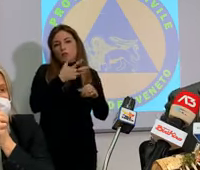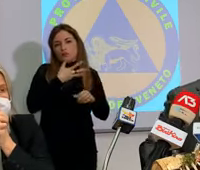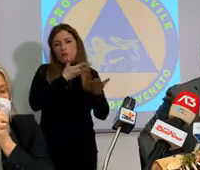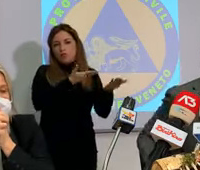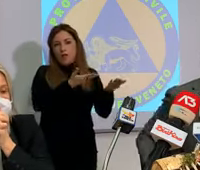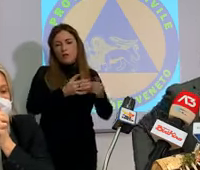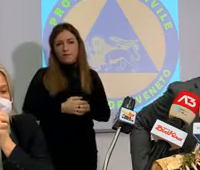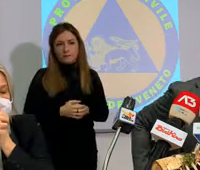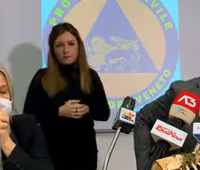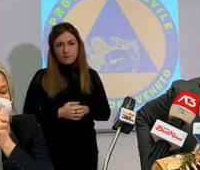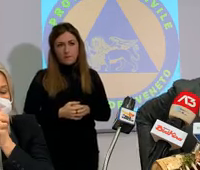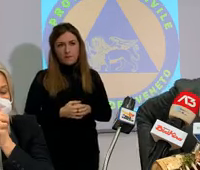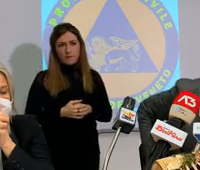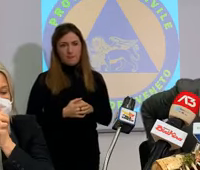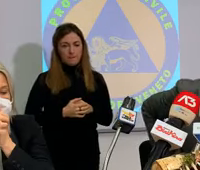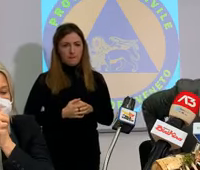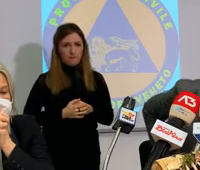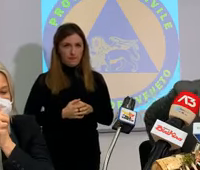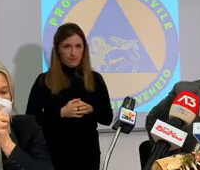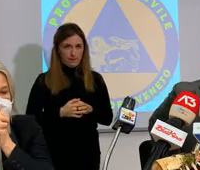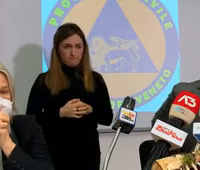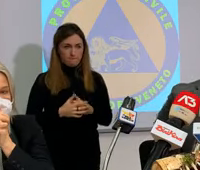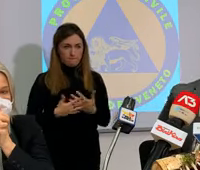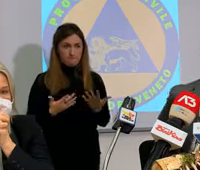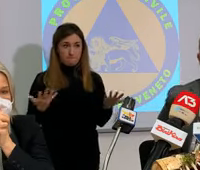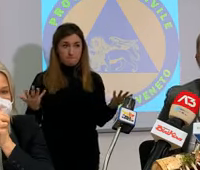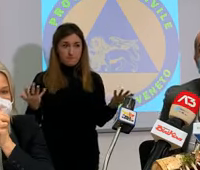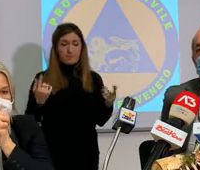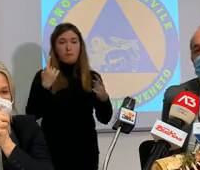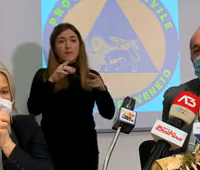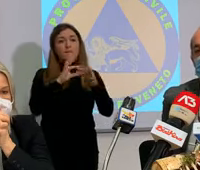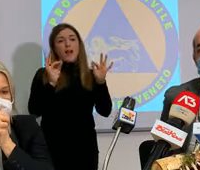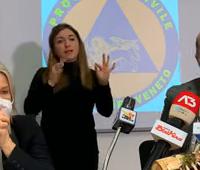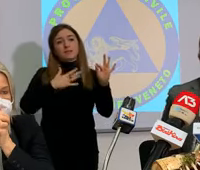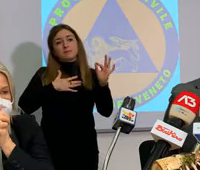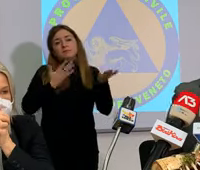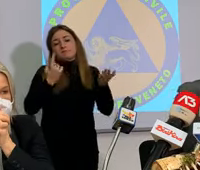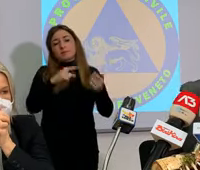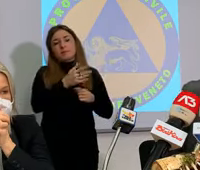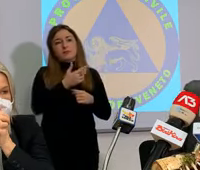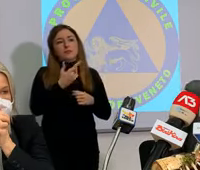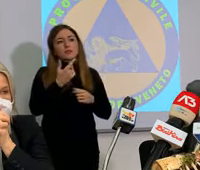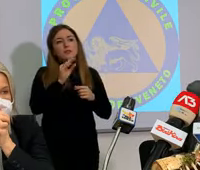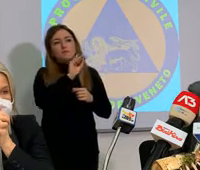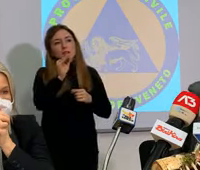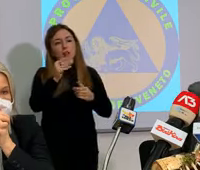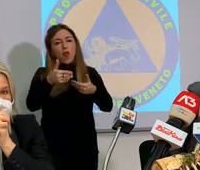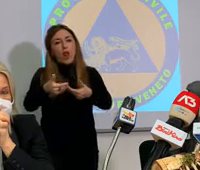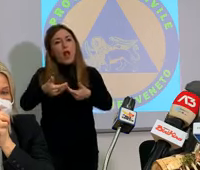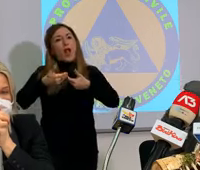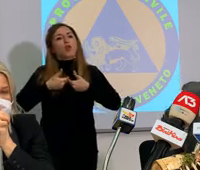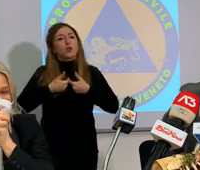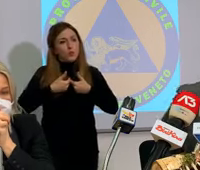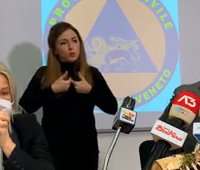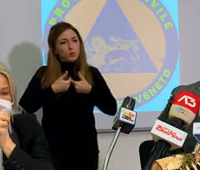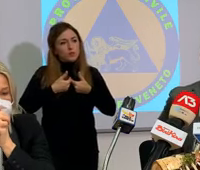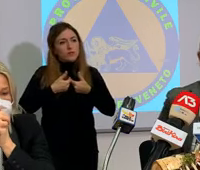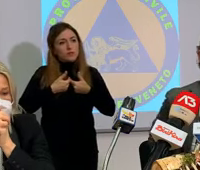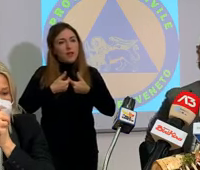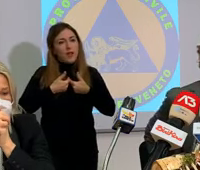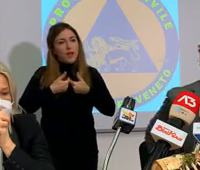quindi quello al senso delle dichiarazioni io vi invito anche a darsi una mano a fare in modo che dopo tutto